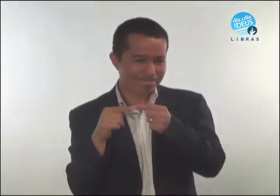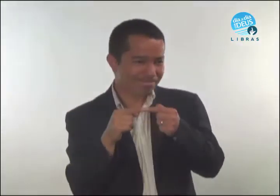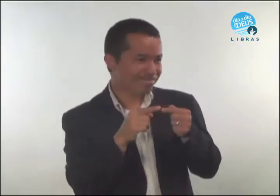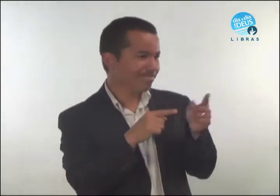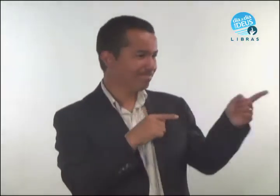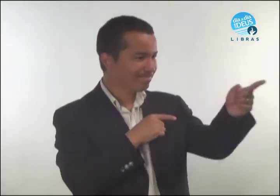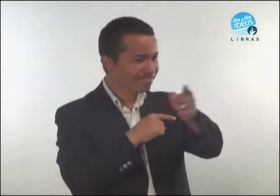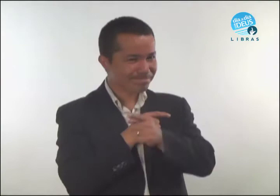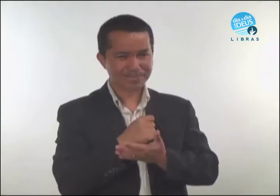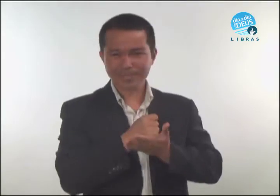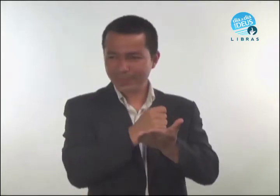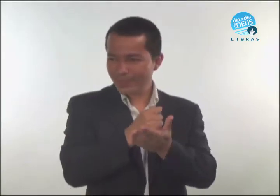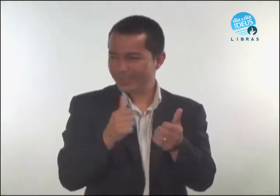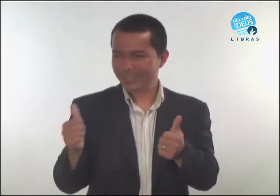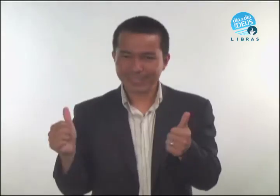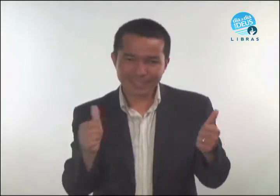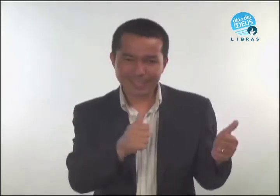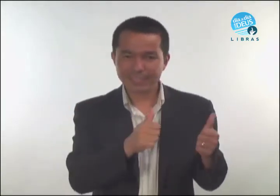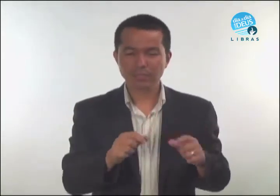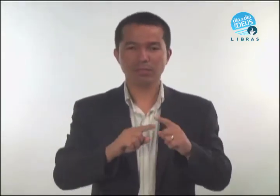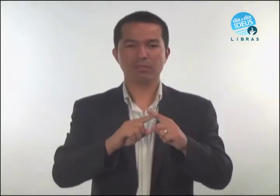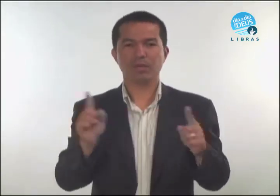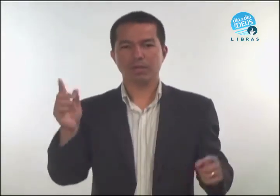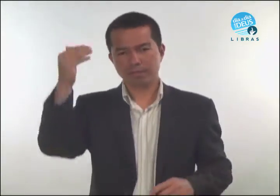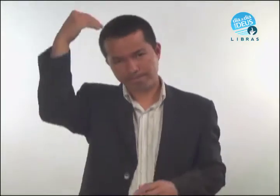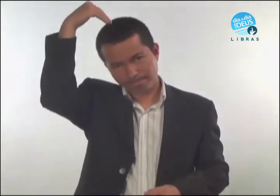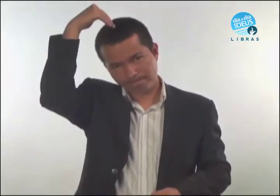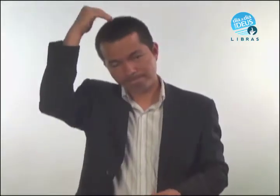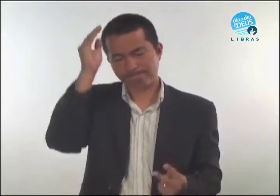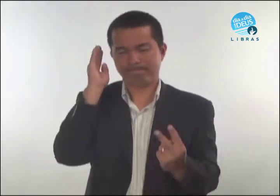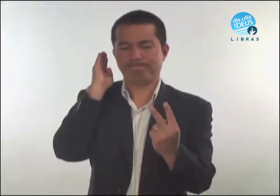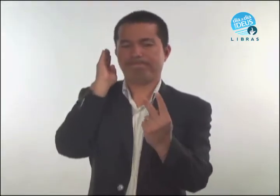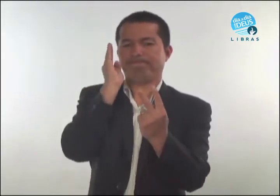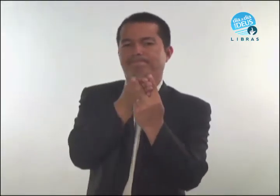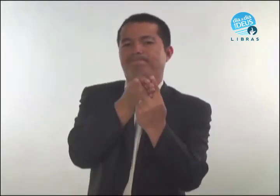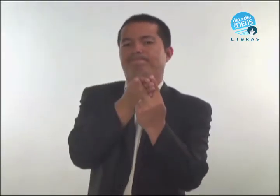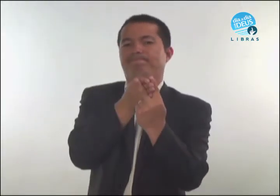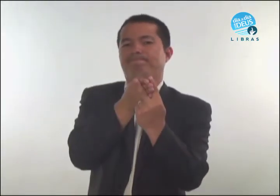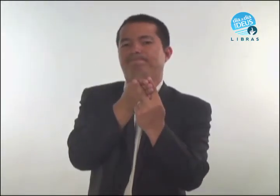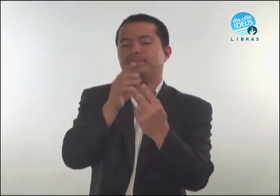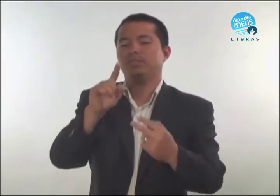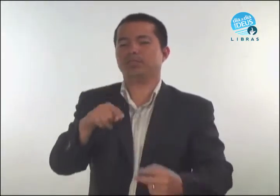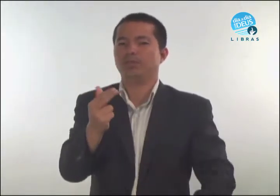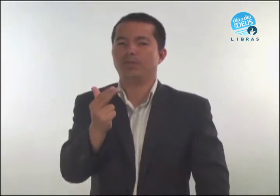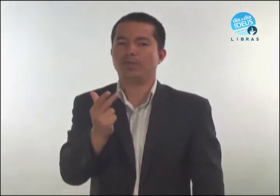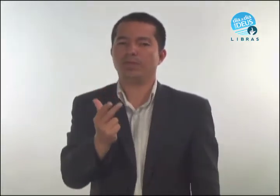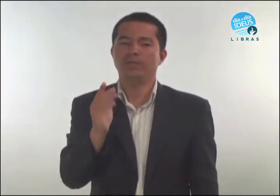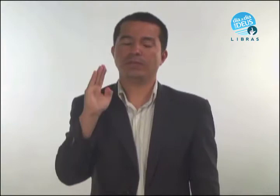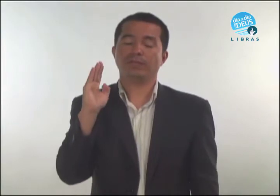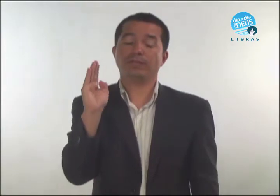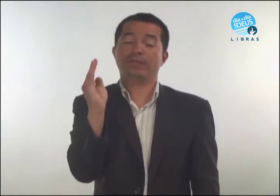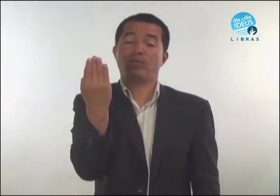com Deus, estou bem com o meu povo, estou bem com a minha igreja, mas na verdade eu estou vivendo uma baita de uma